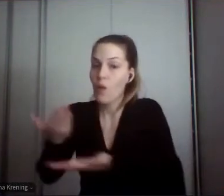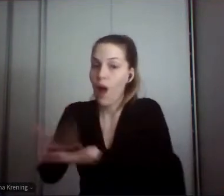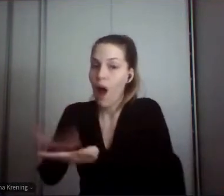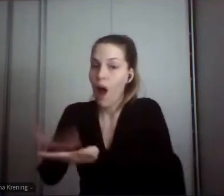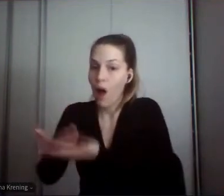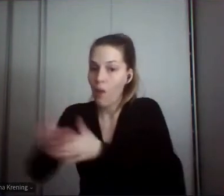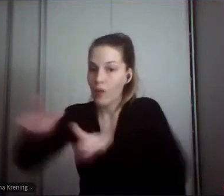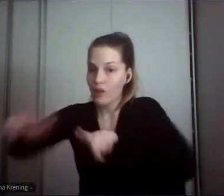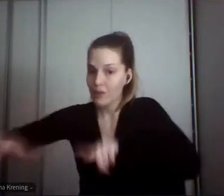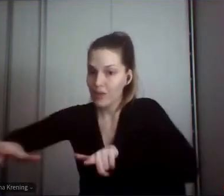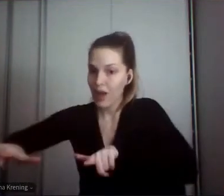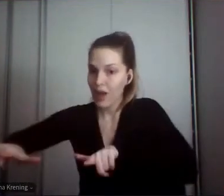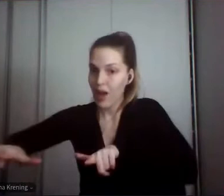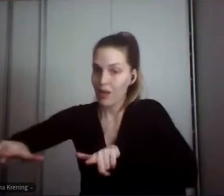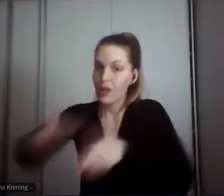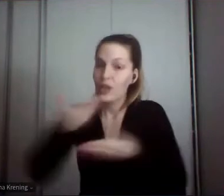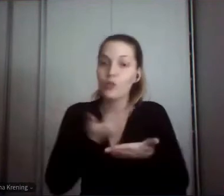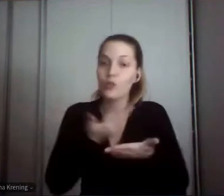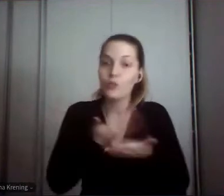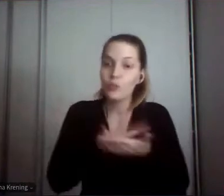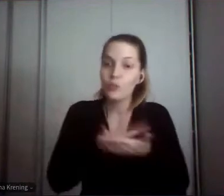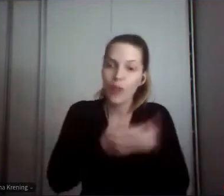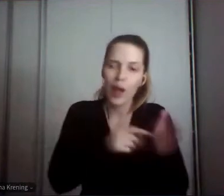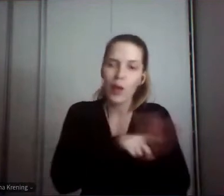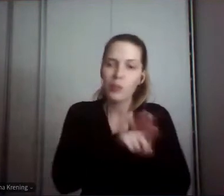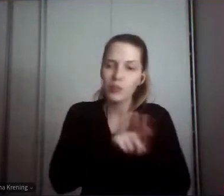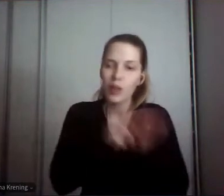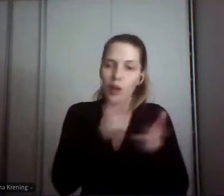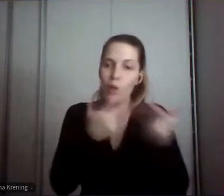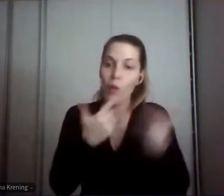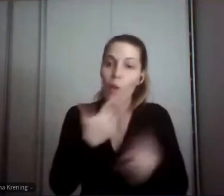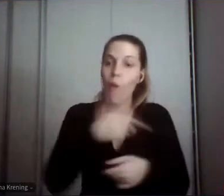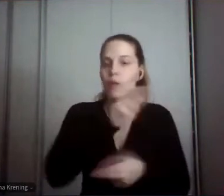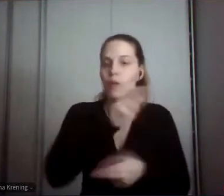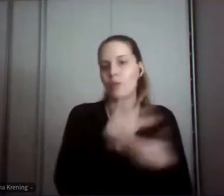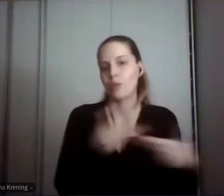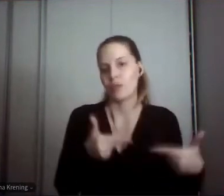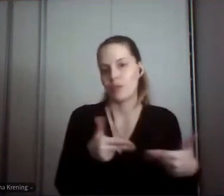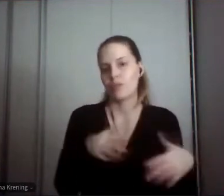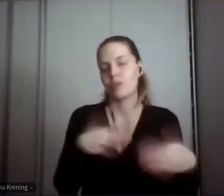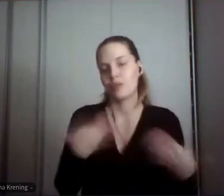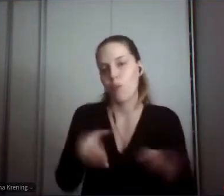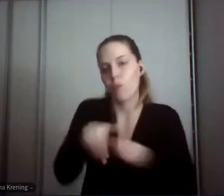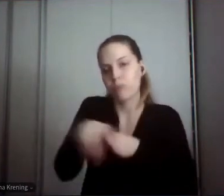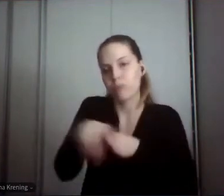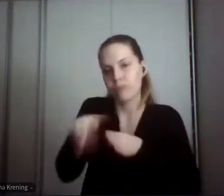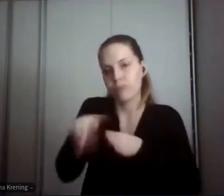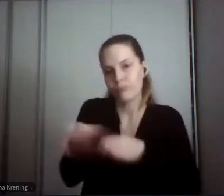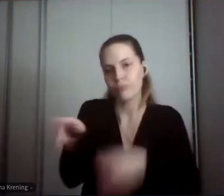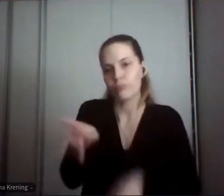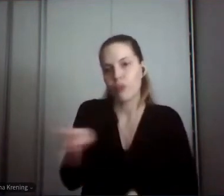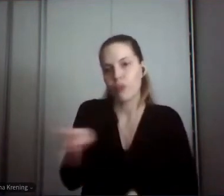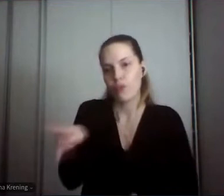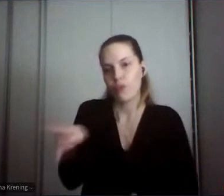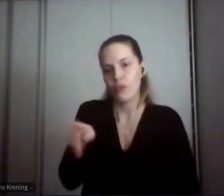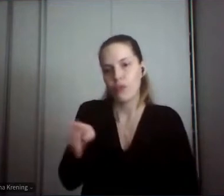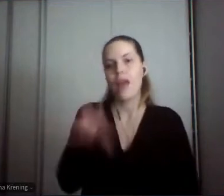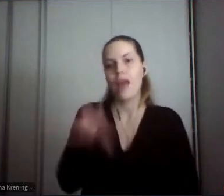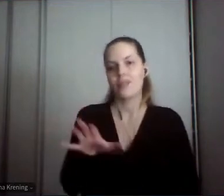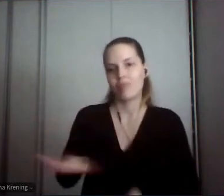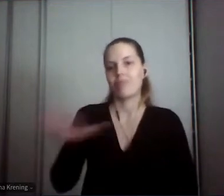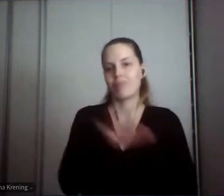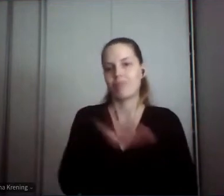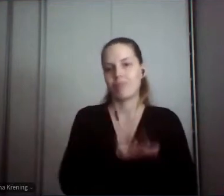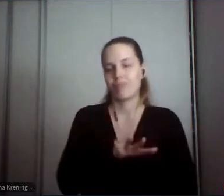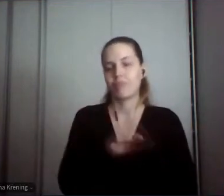esse conhecimento que ele deveria estar fazendo. Então, a orientação dos docentes tem sido essa. E aí eu vou dar um